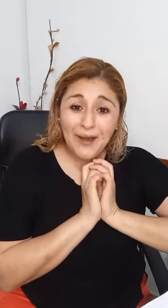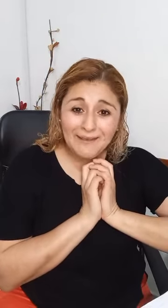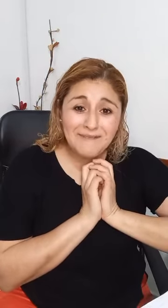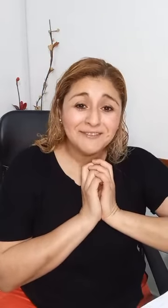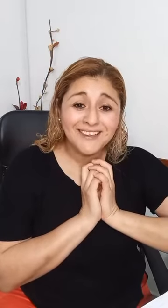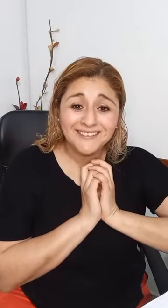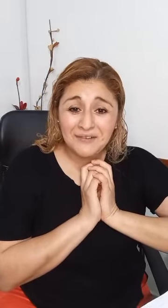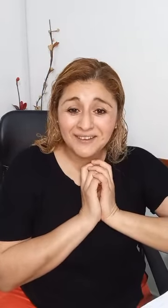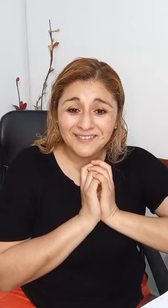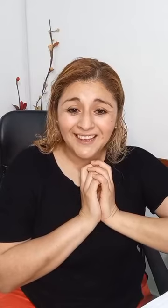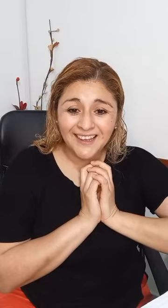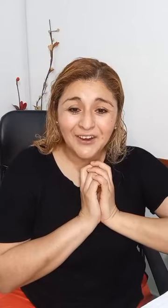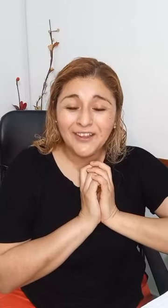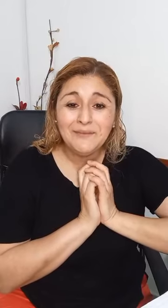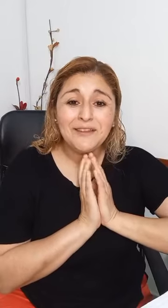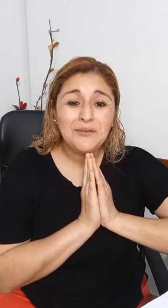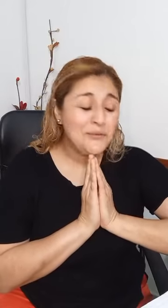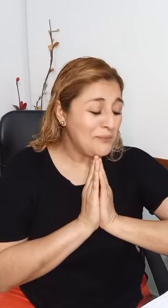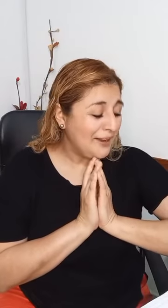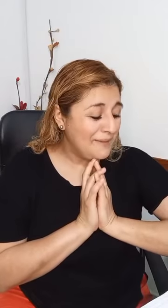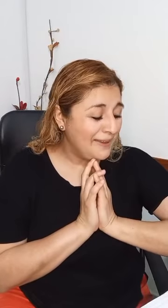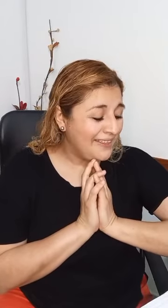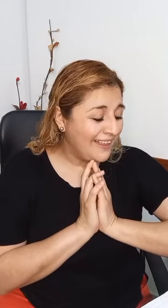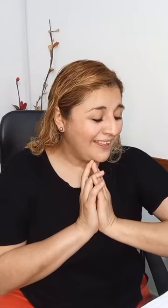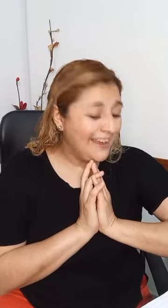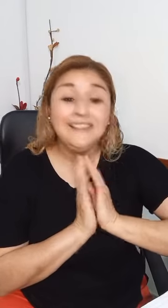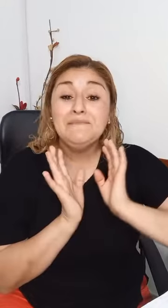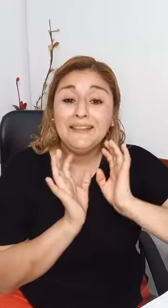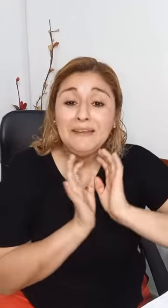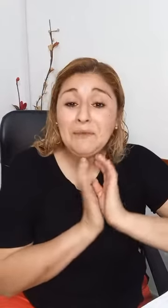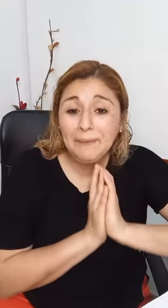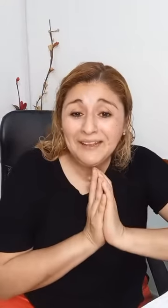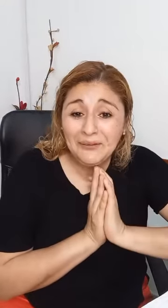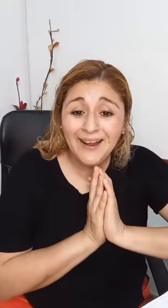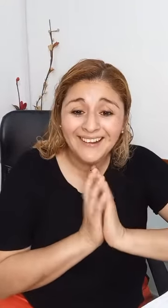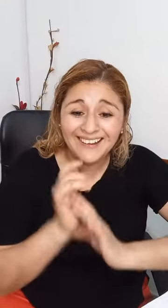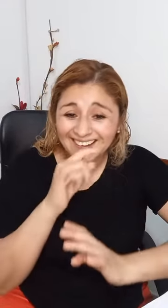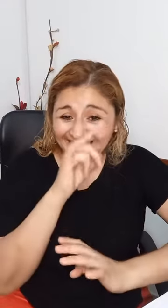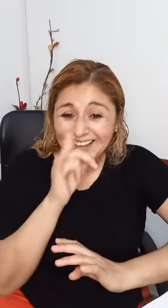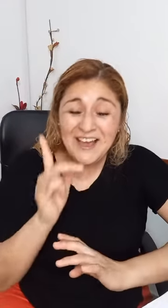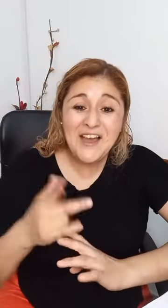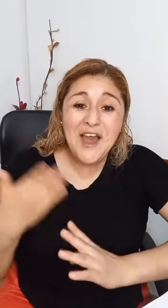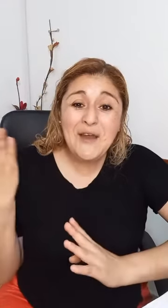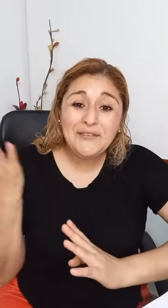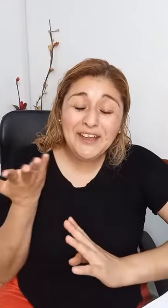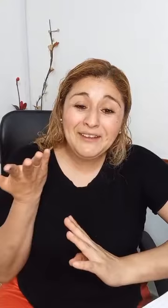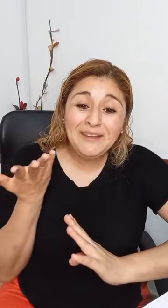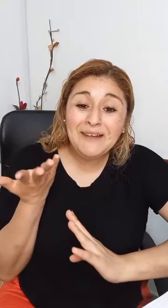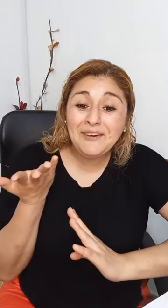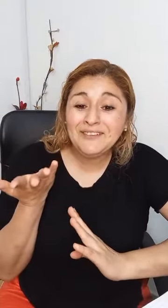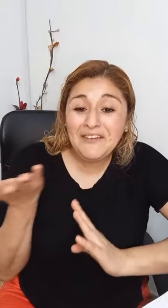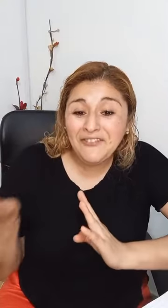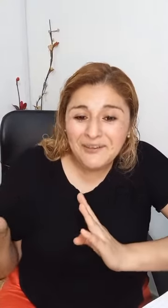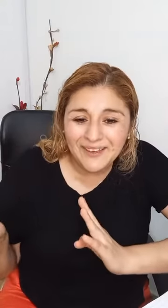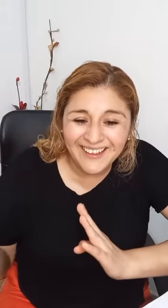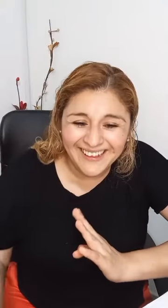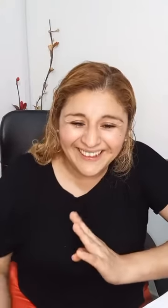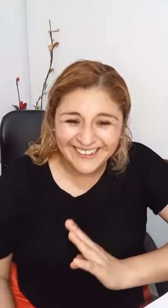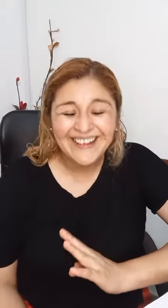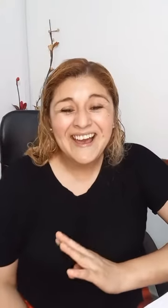espiritual, vamos a decirlo así, o tenemos algún problemita de astigmatismo espiritual, porque miramos